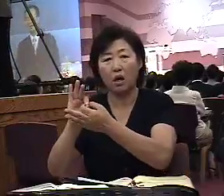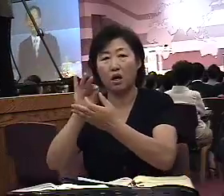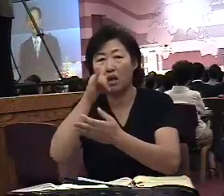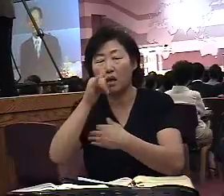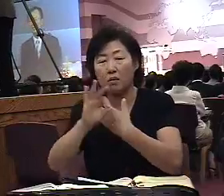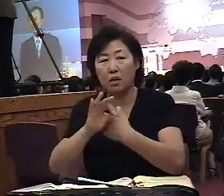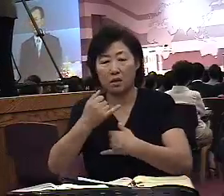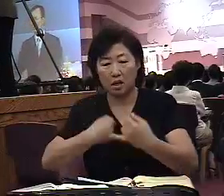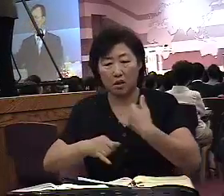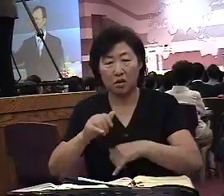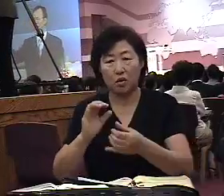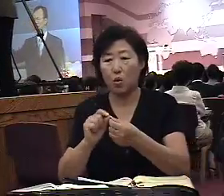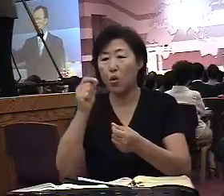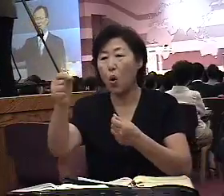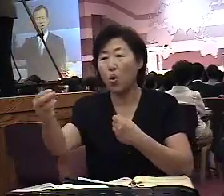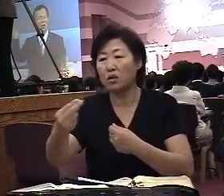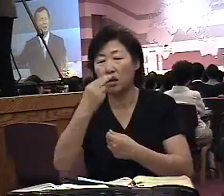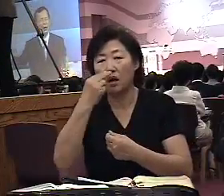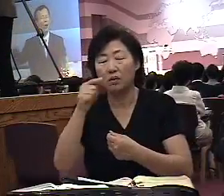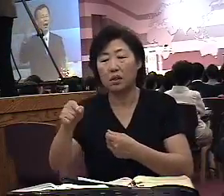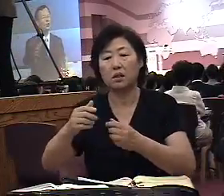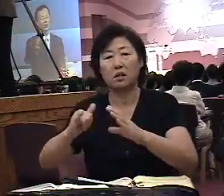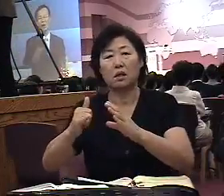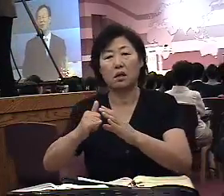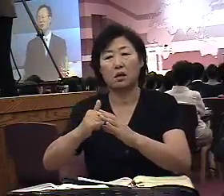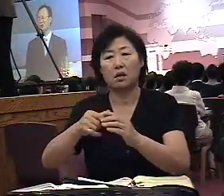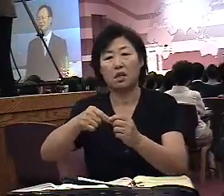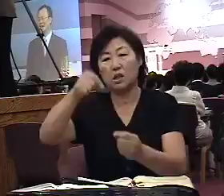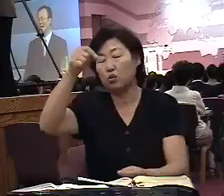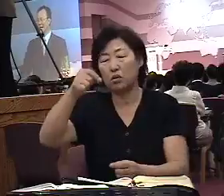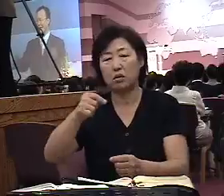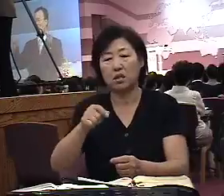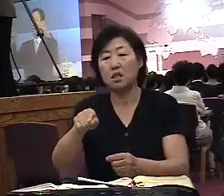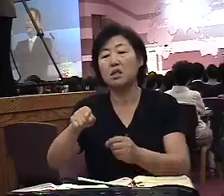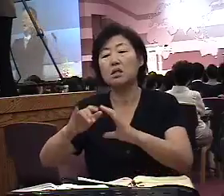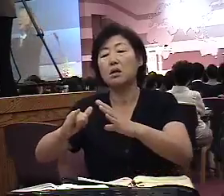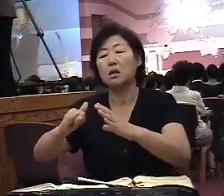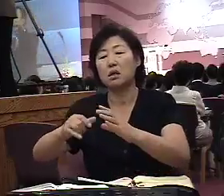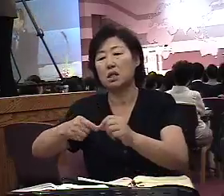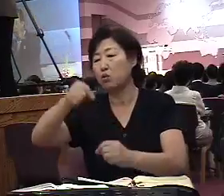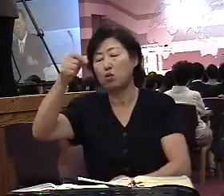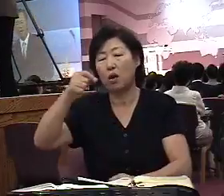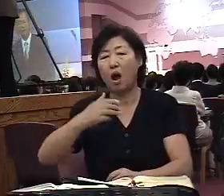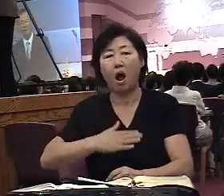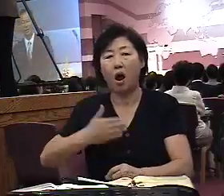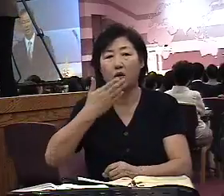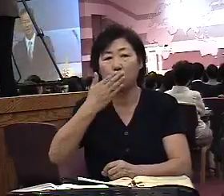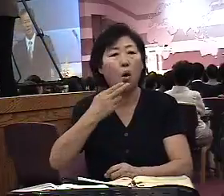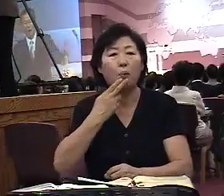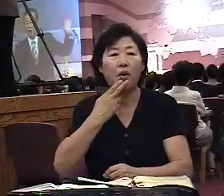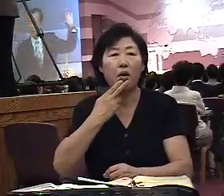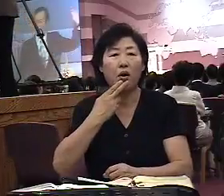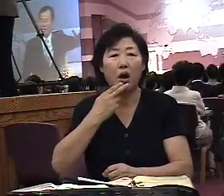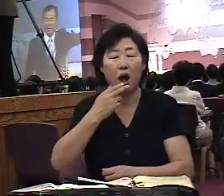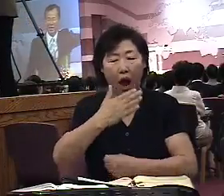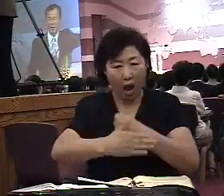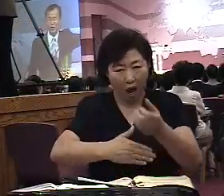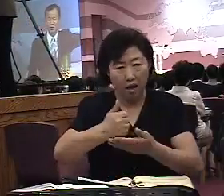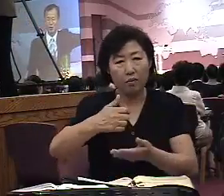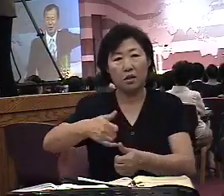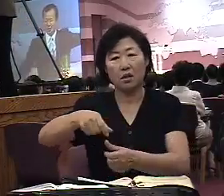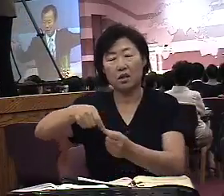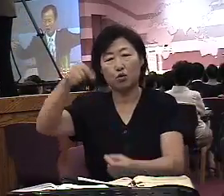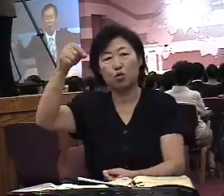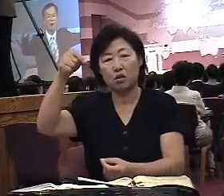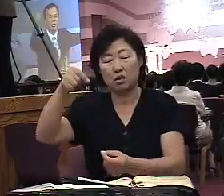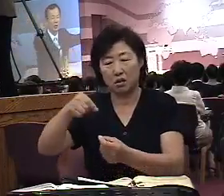관한 것이라면 이 세상의 기준으로 절대로 알 수가 없는 것입니다. 그래서 우리는 하나님의 기준이 필요합니다. 바뀌는 세상의